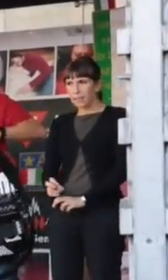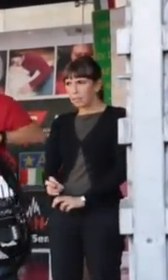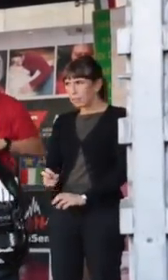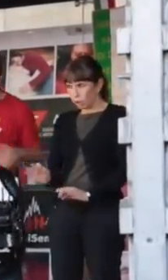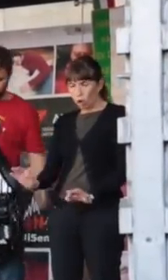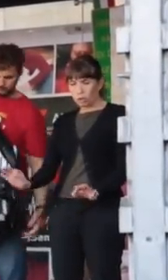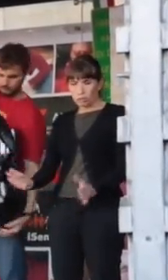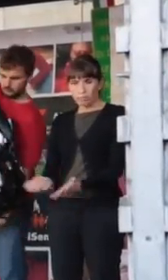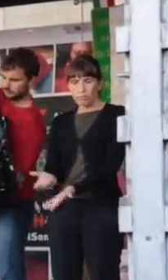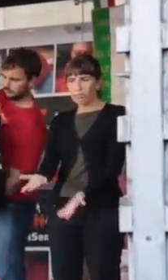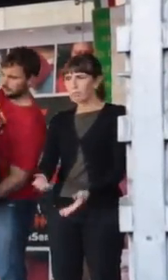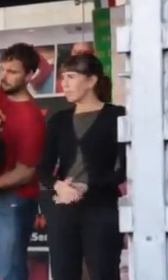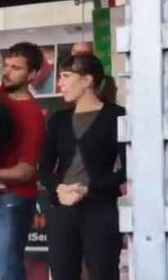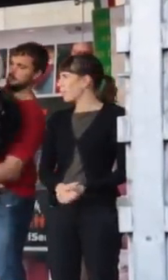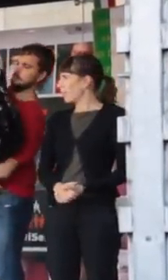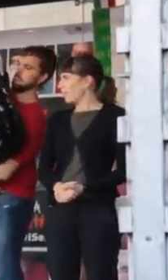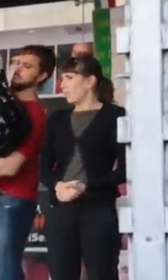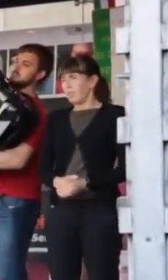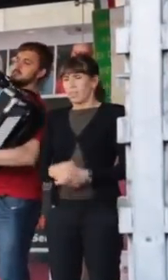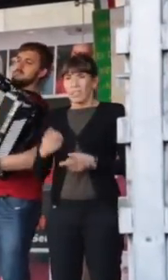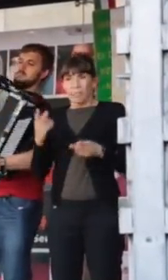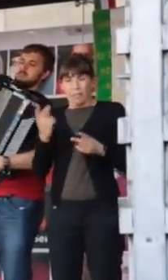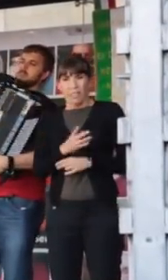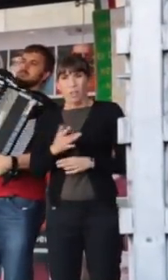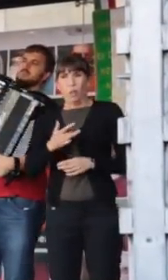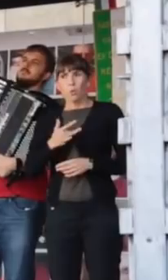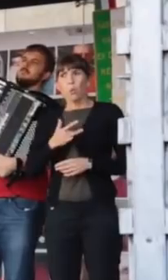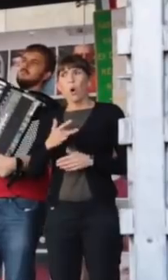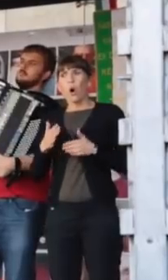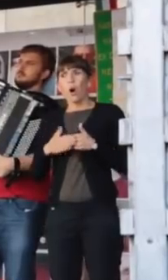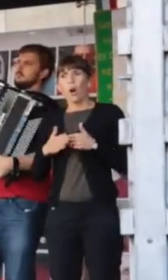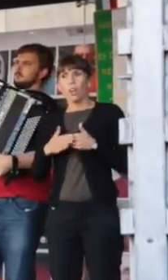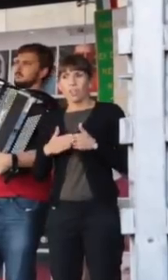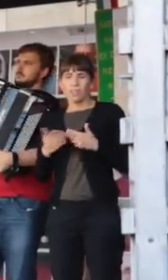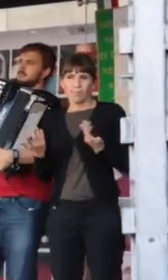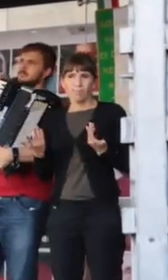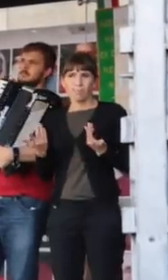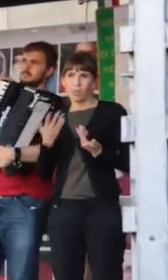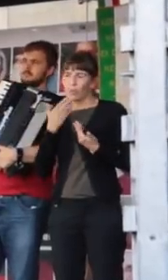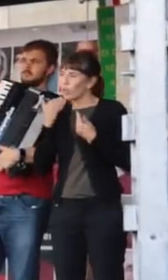Premetto che voglio ringraziare per la vicinanza i sentinelli di Milano.